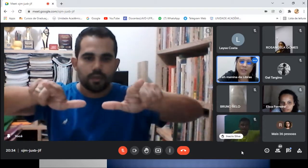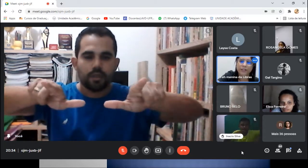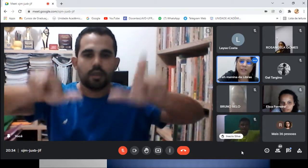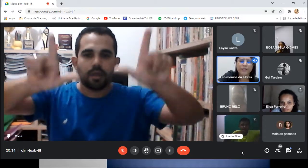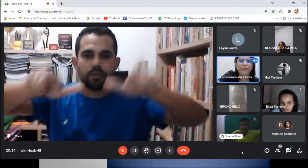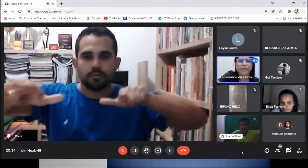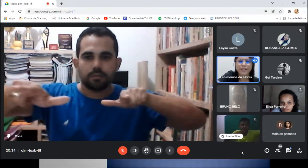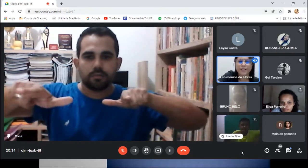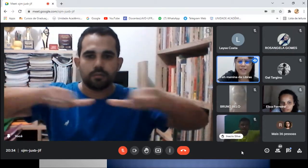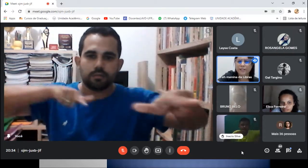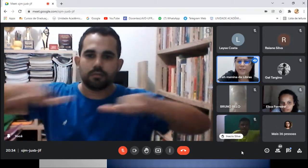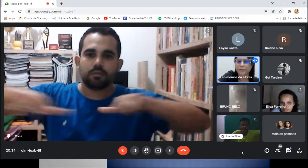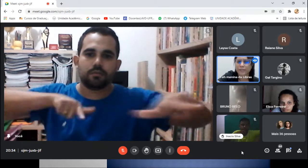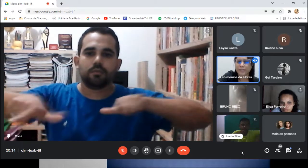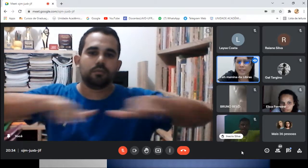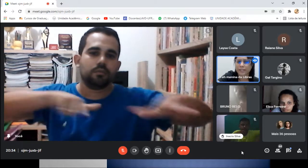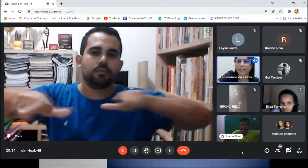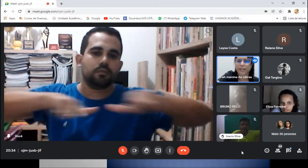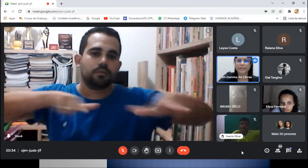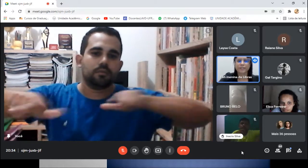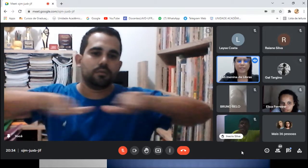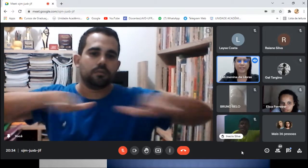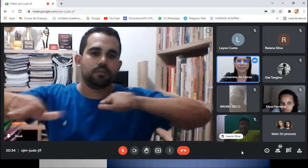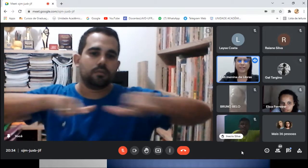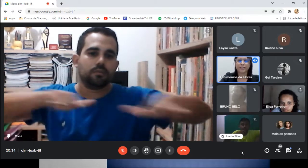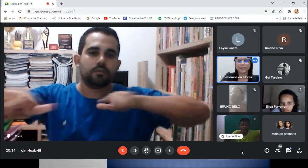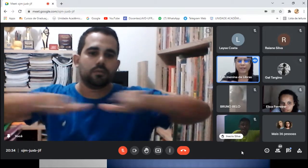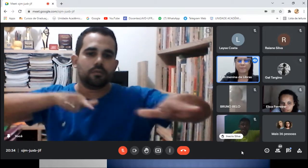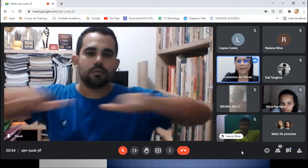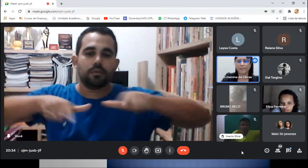Isso aqui, fita cassete, alguma coisa assim. Aí aqui já quer dizer trabalho.